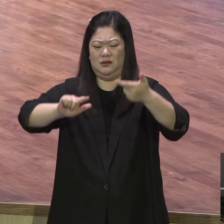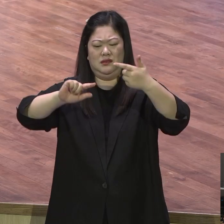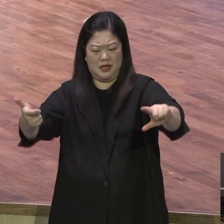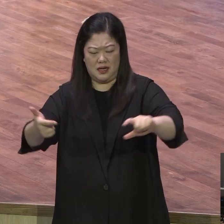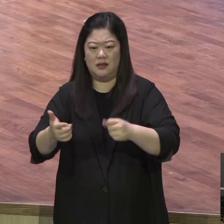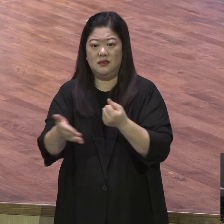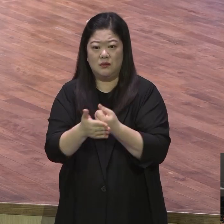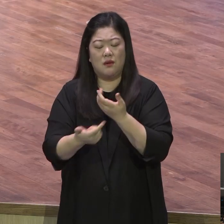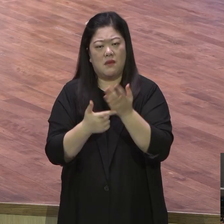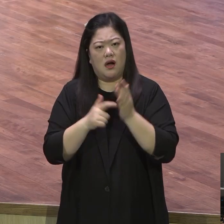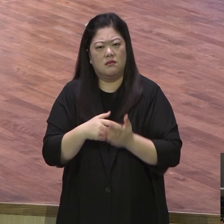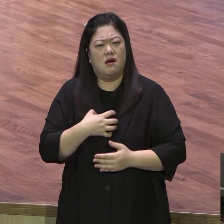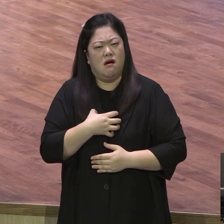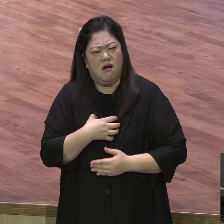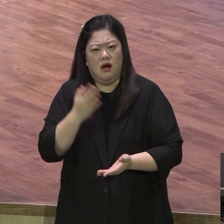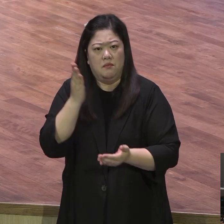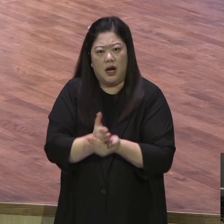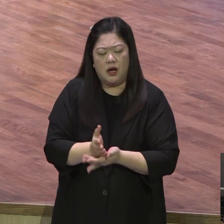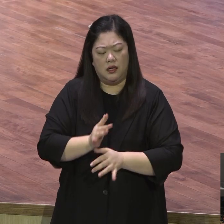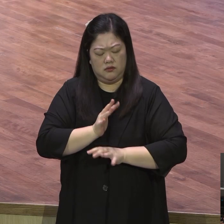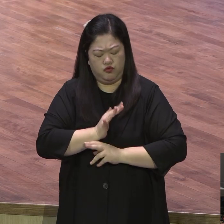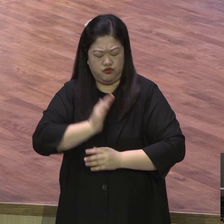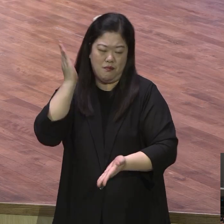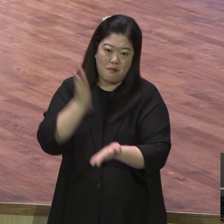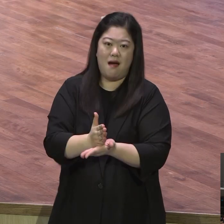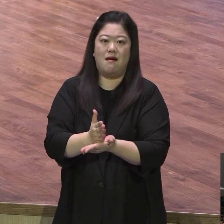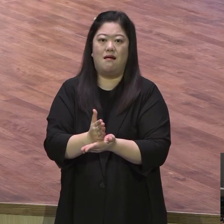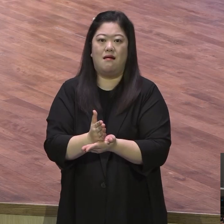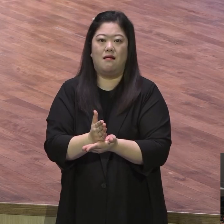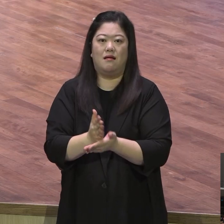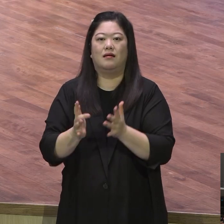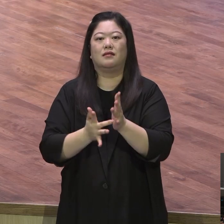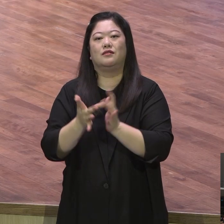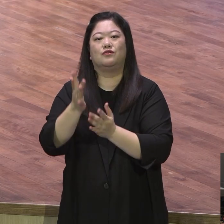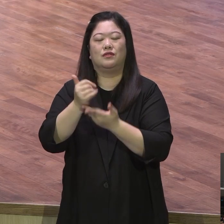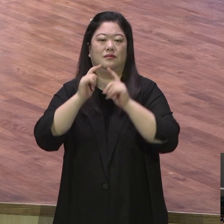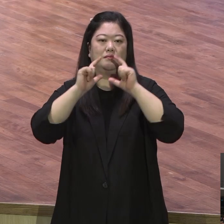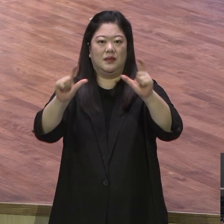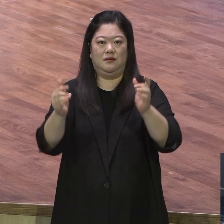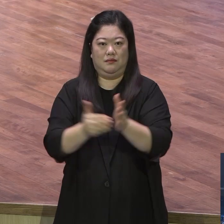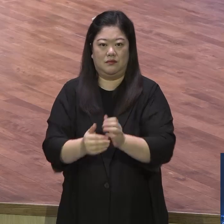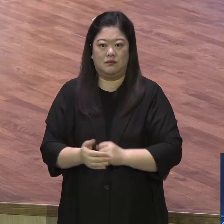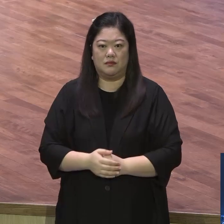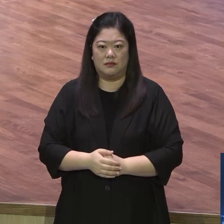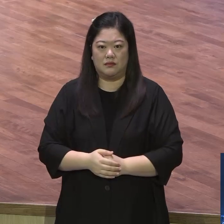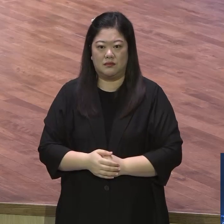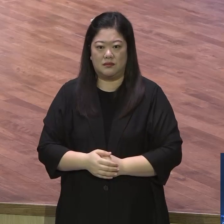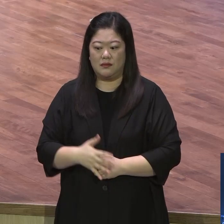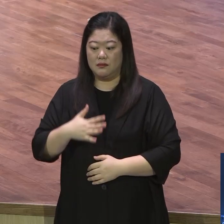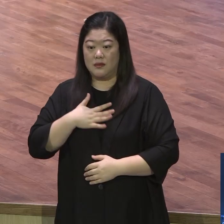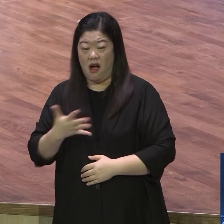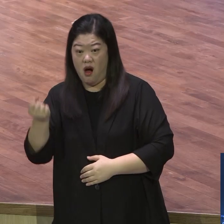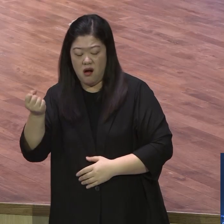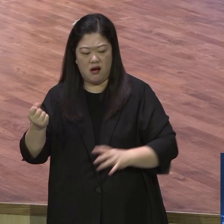근심하지도 말고 두려워하지도 말라 세상이 주는 것과 같지 않다